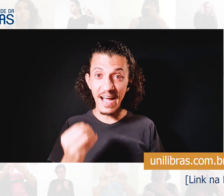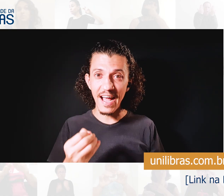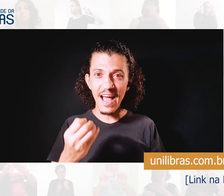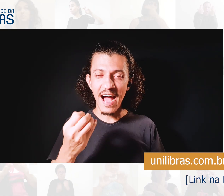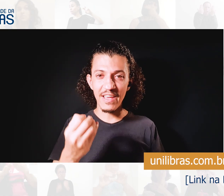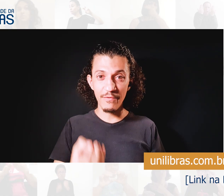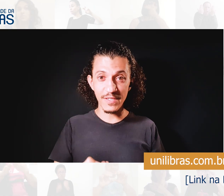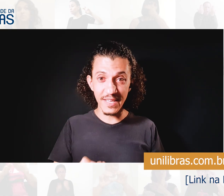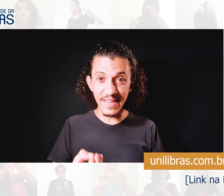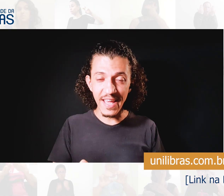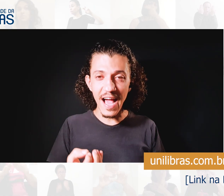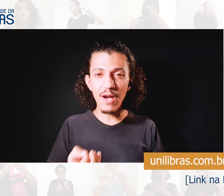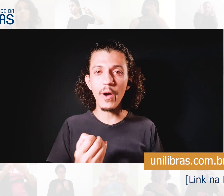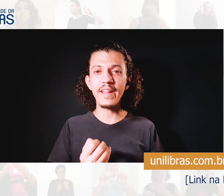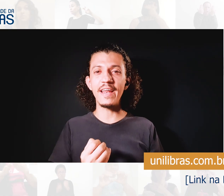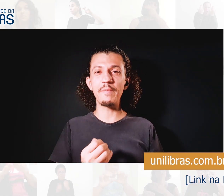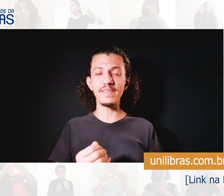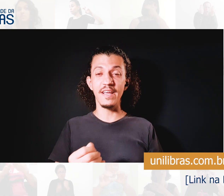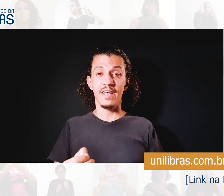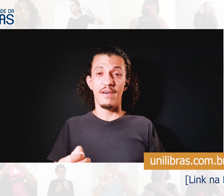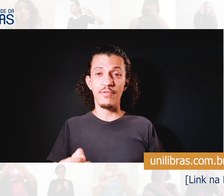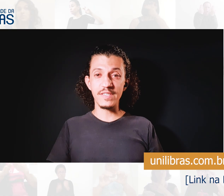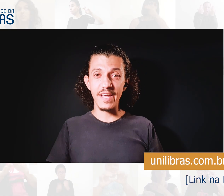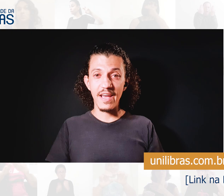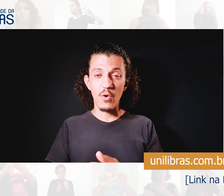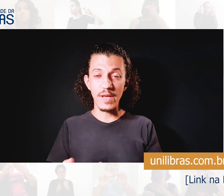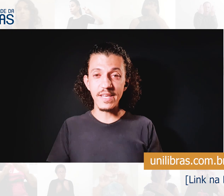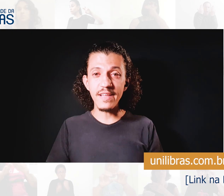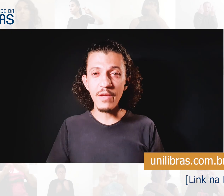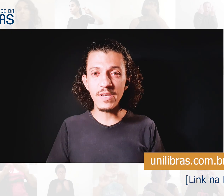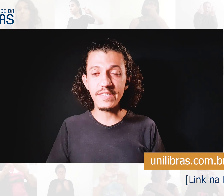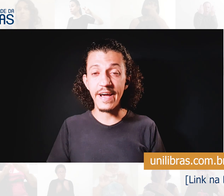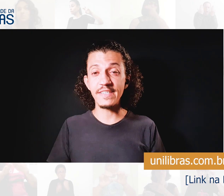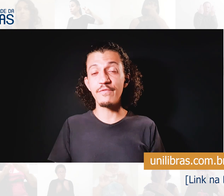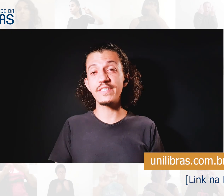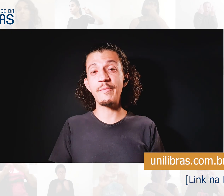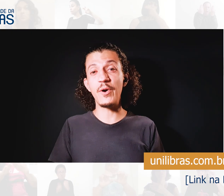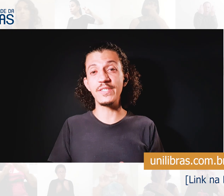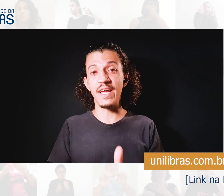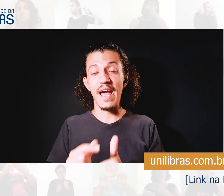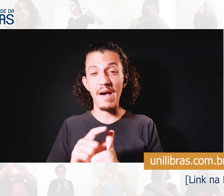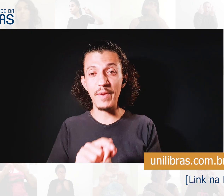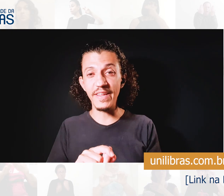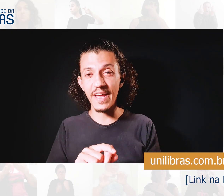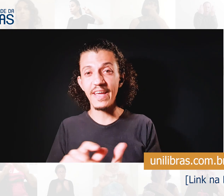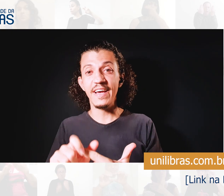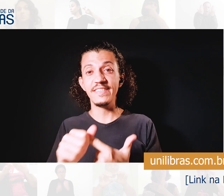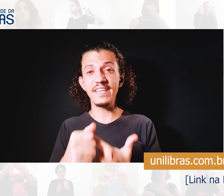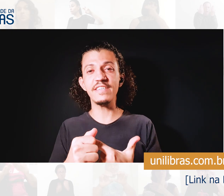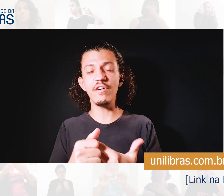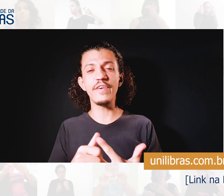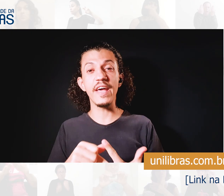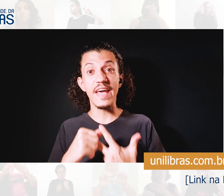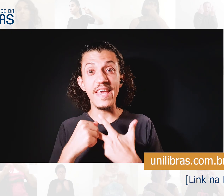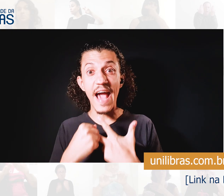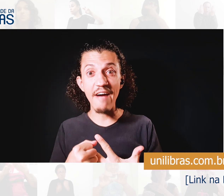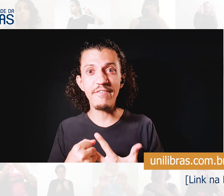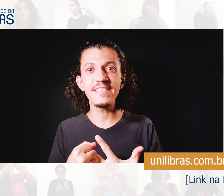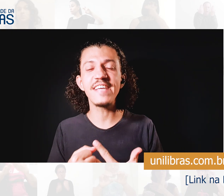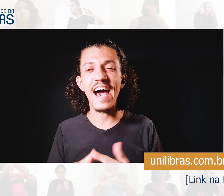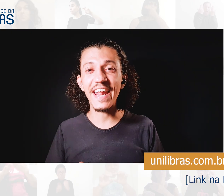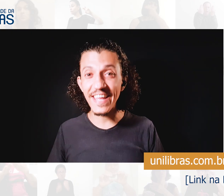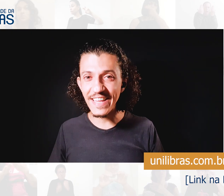você tem agora na Libras, você, com a escrita da língua de sinais, você pode aprender, se desenvolver